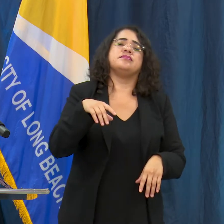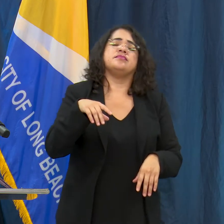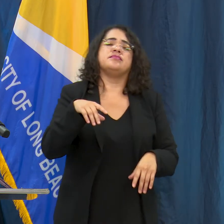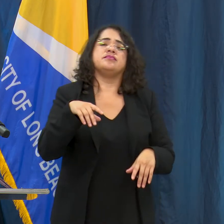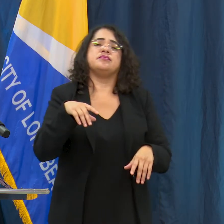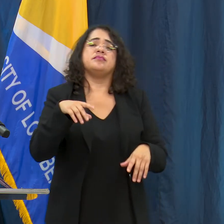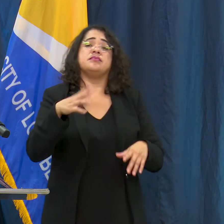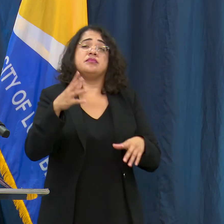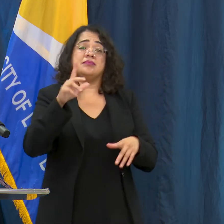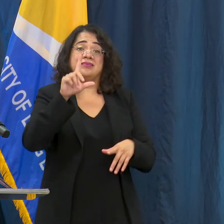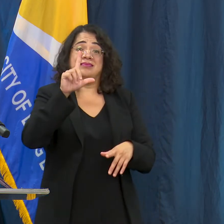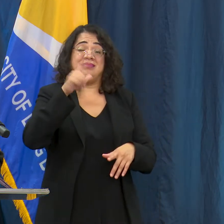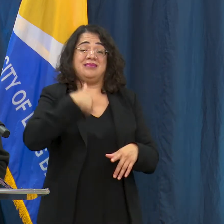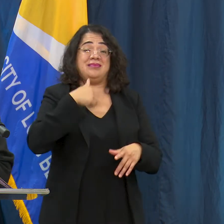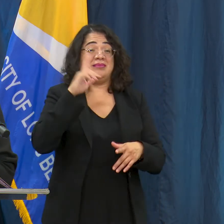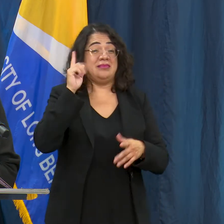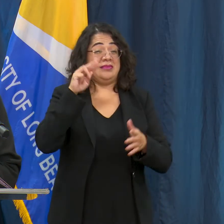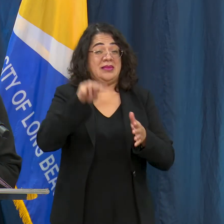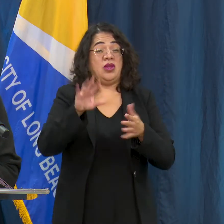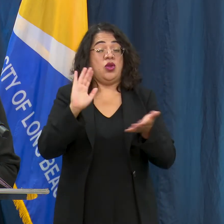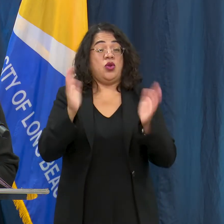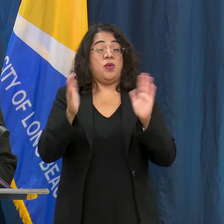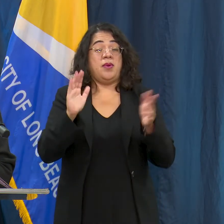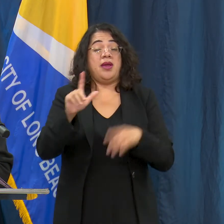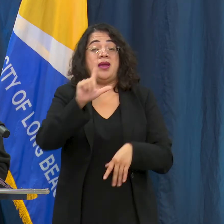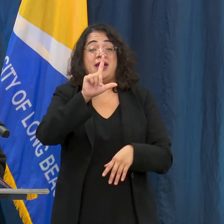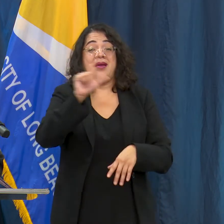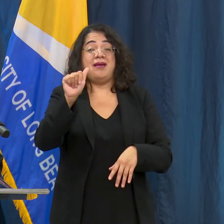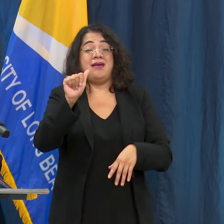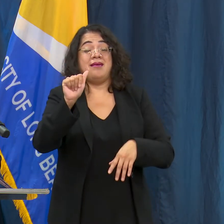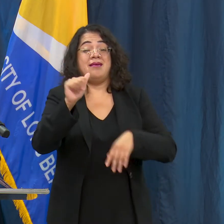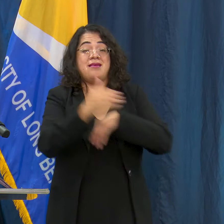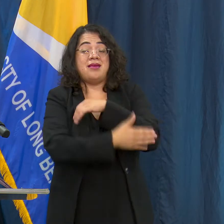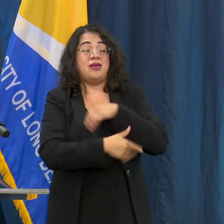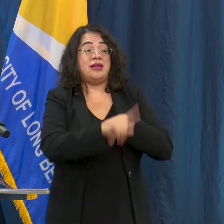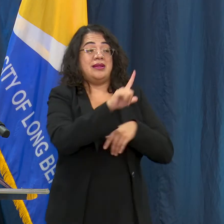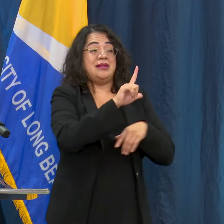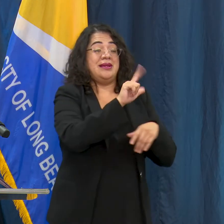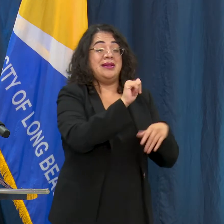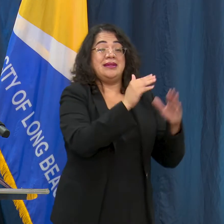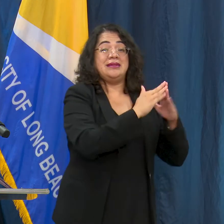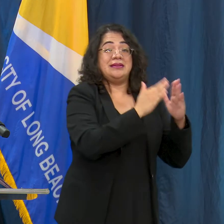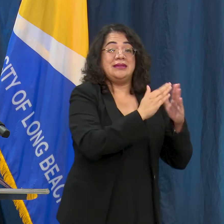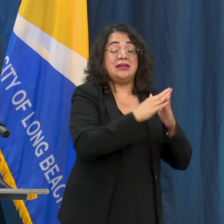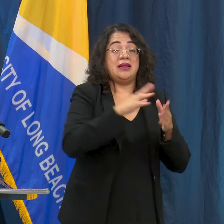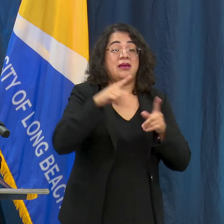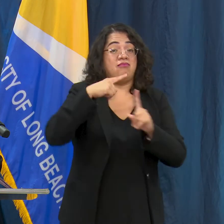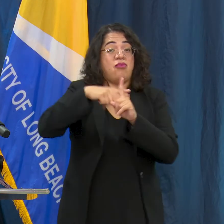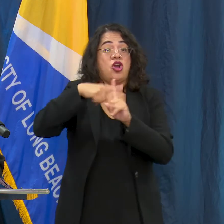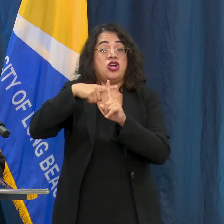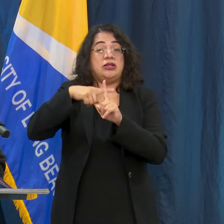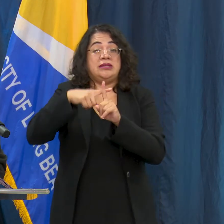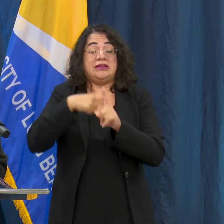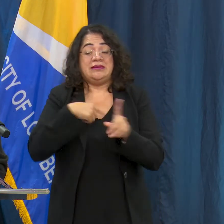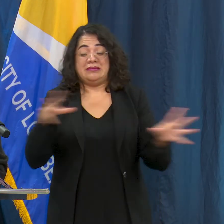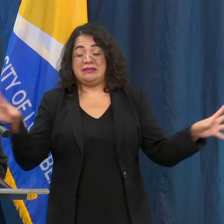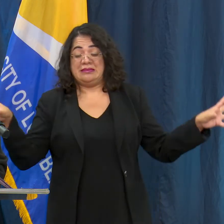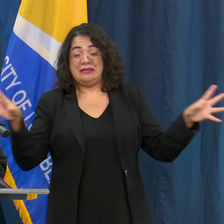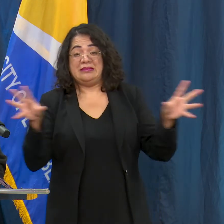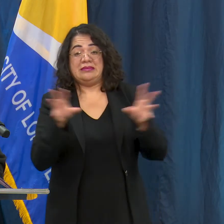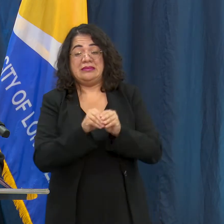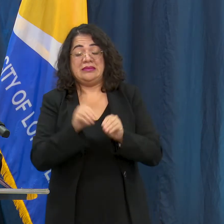con la ciudad de Los Ángeles y en el condado de Los Ángeles. Eso significa que la parte de los positivos de todas las personas que se